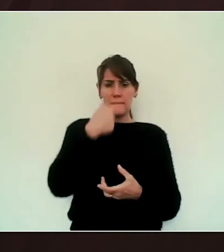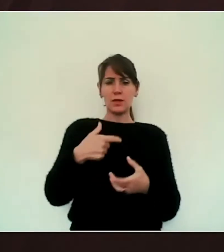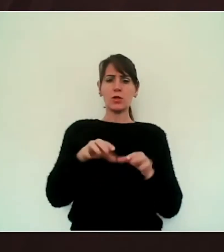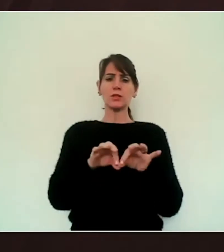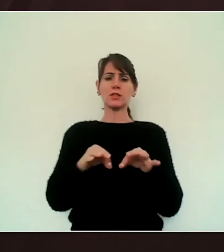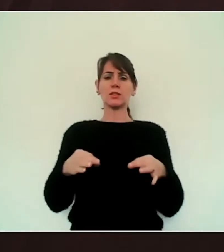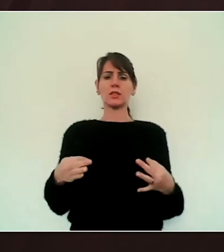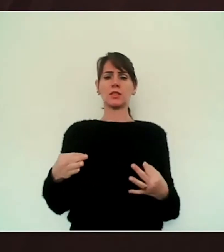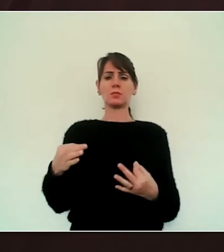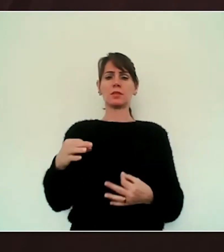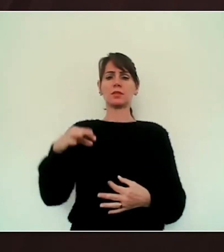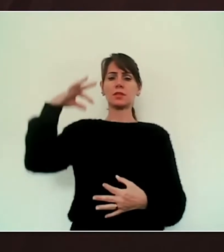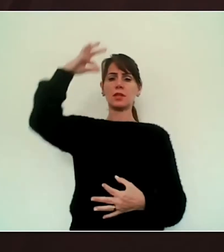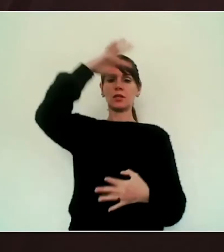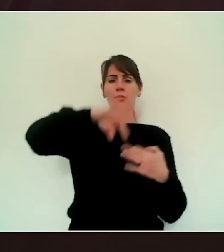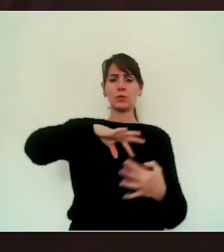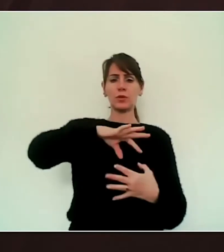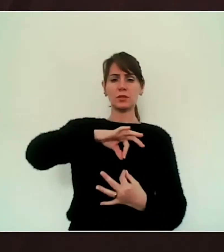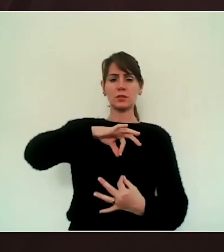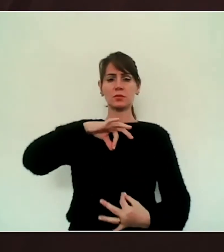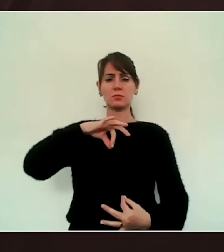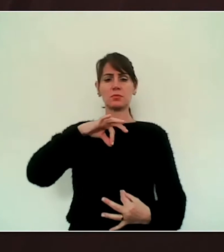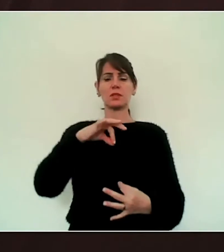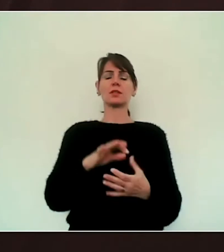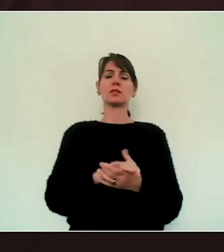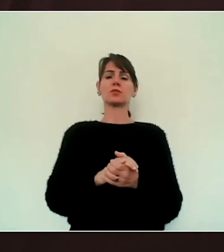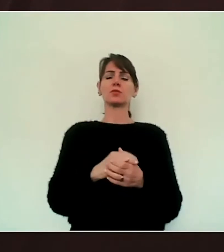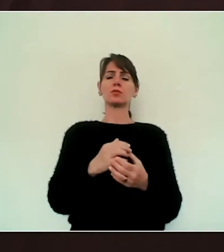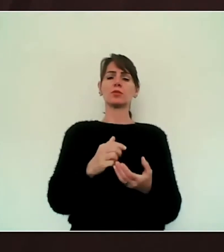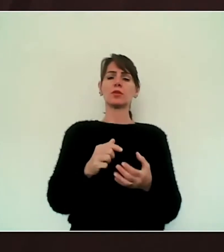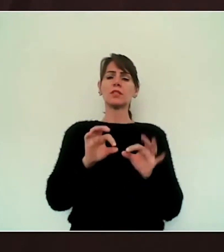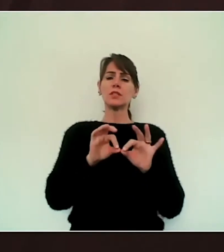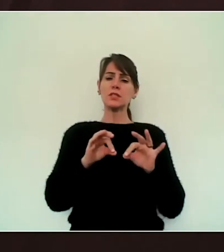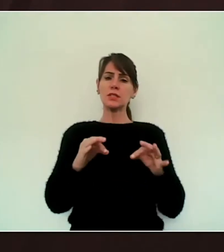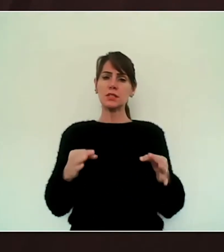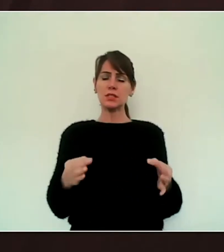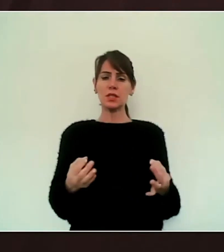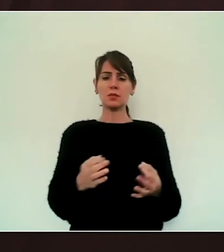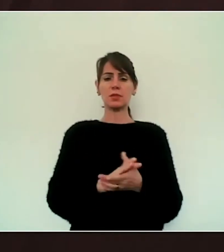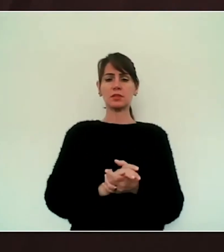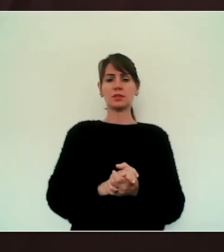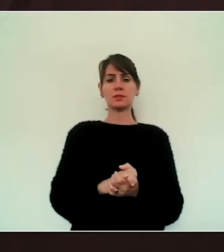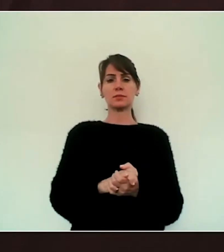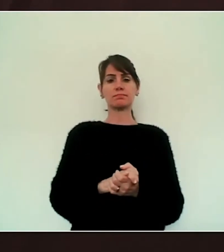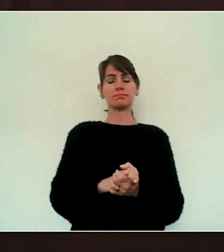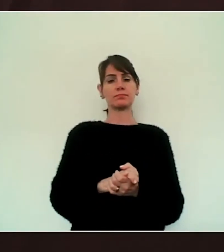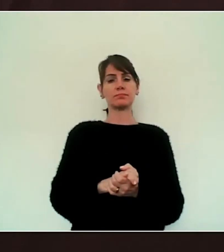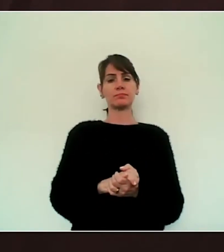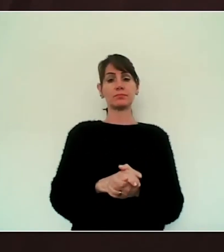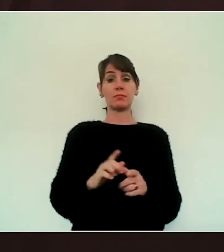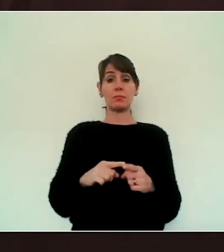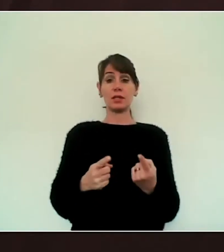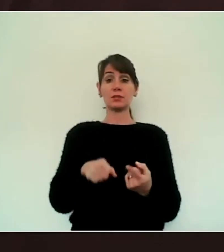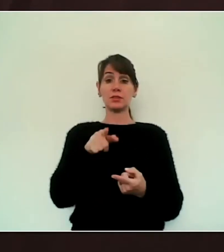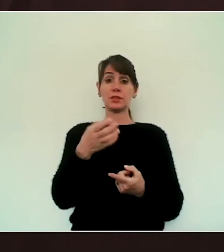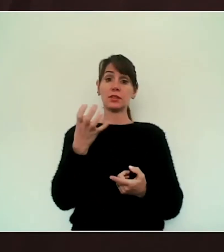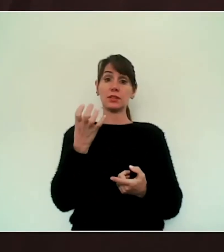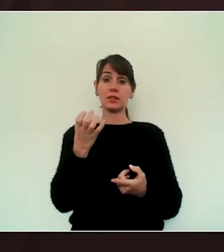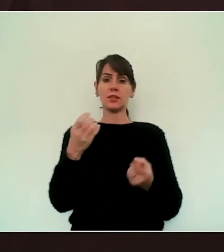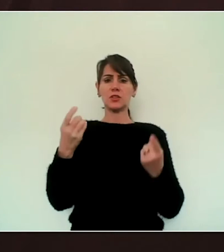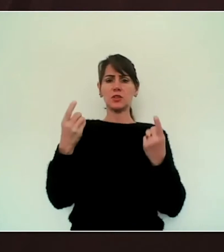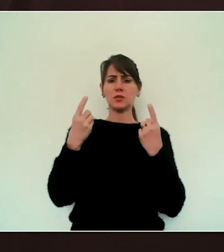que sabe tudo, você quer discutir doutrina, você quer... Irmão, você certamente é aquele que não entende nada do mistério do reino dos